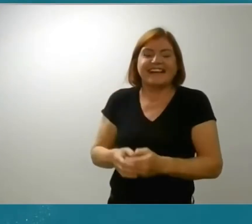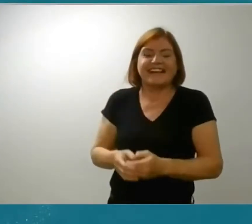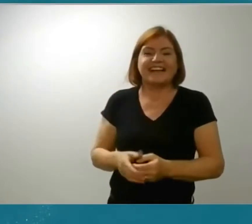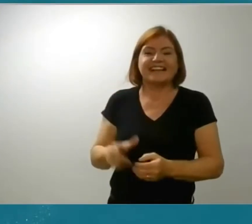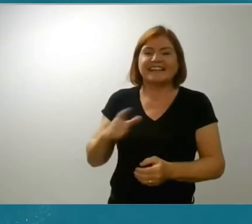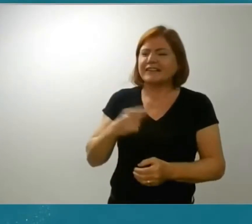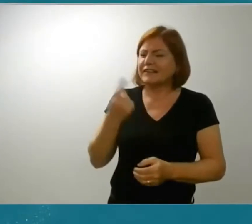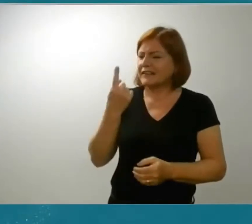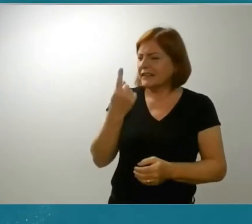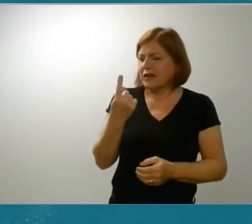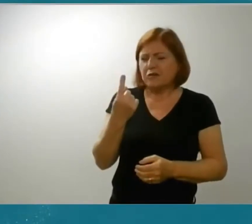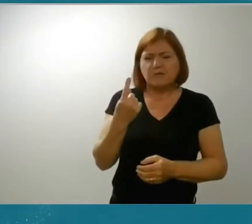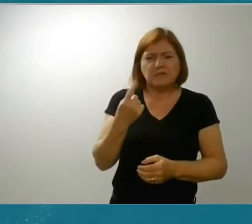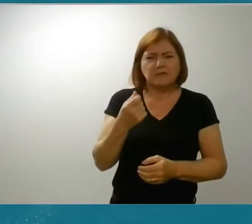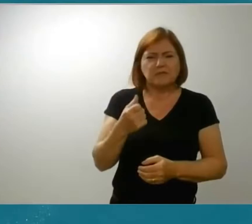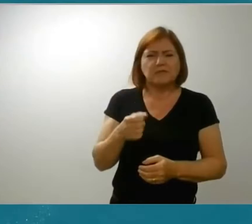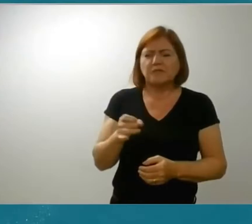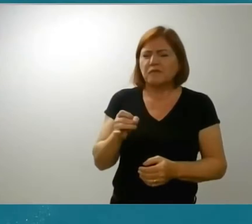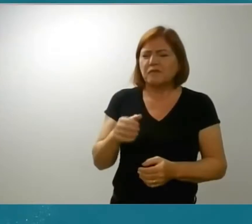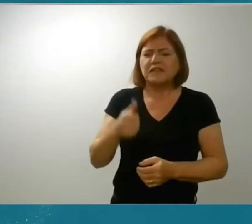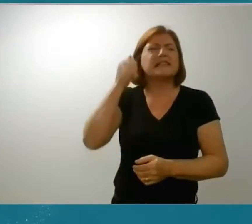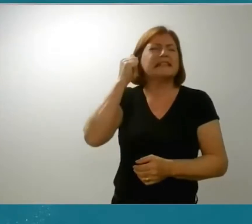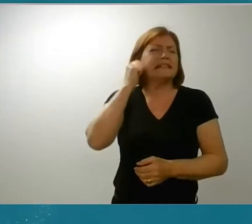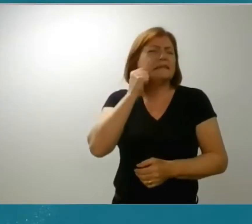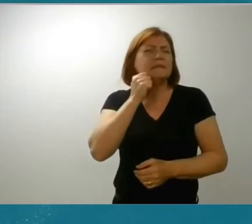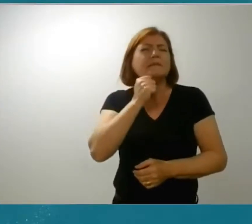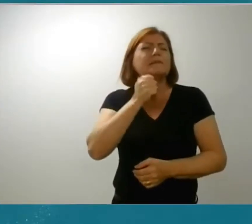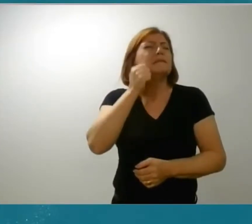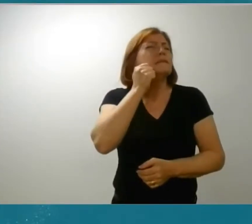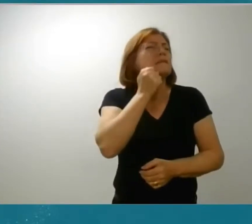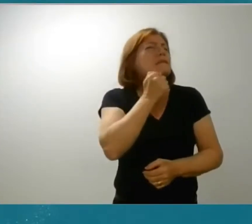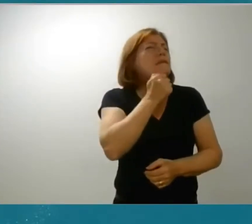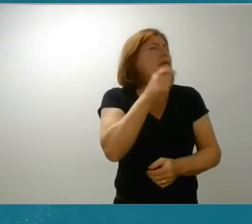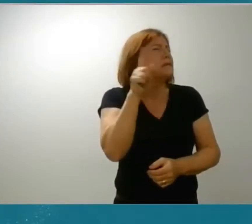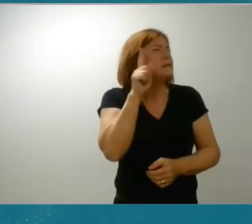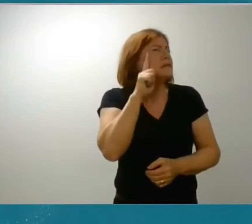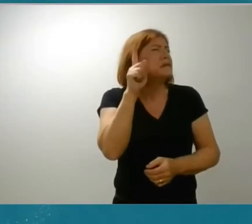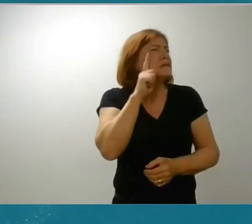fazia barba todos os dias e deixava a pia infestada de